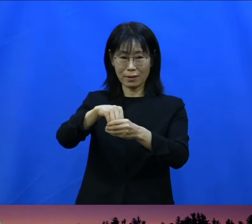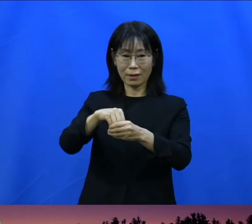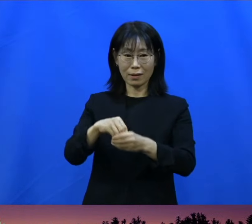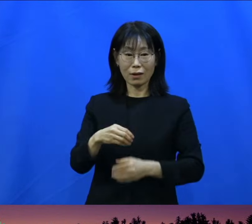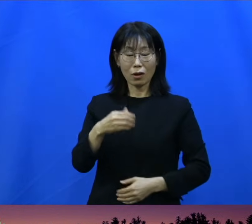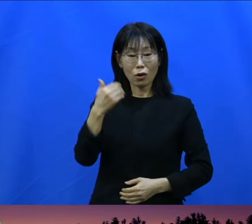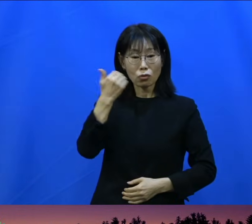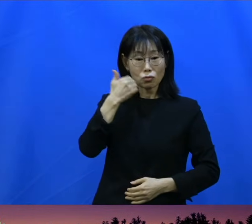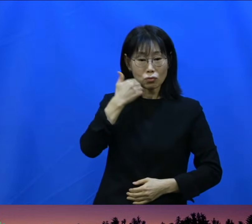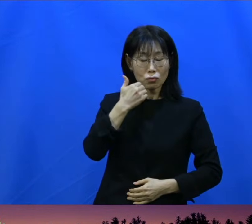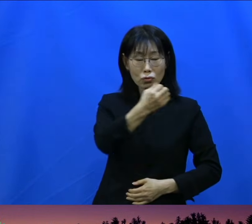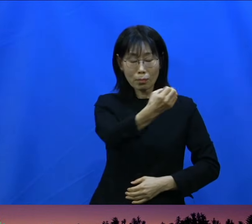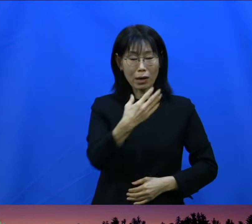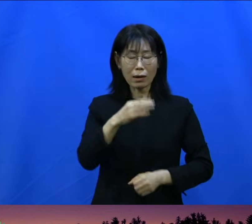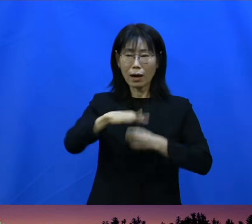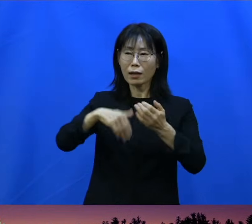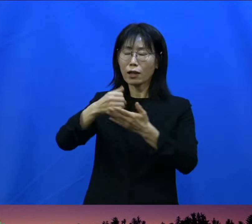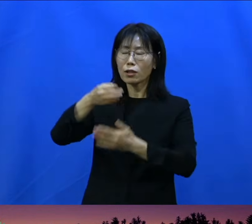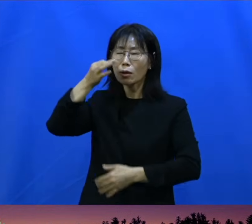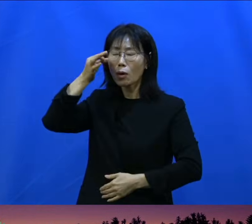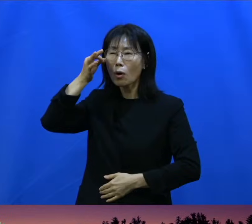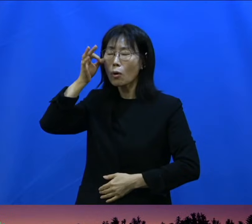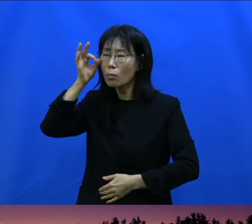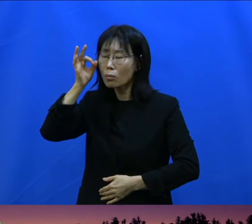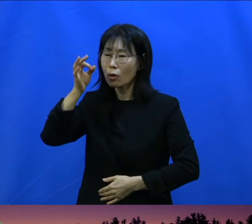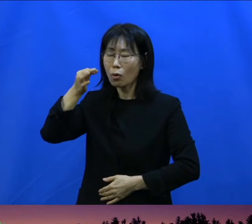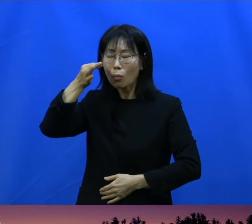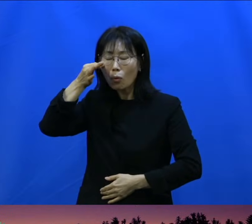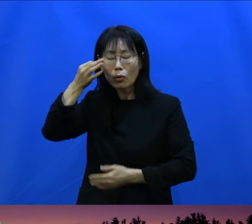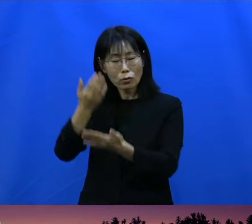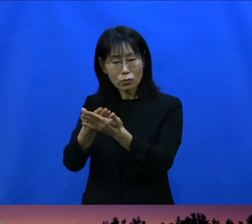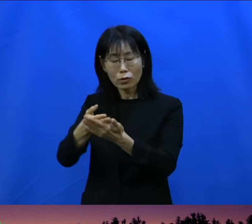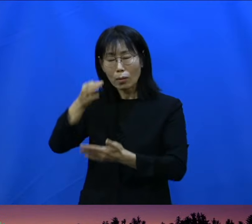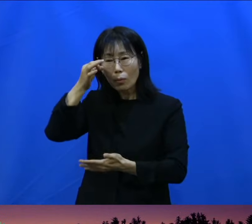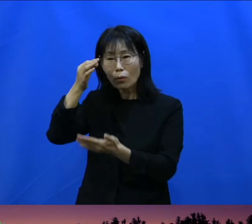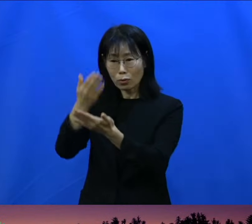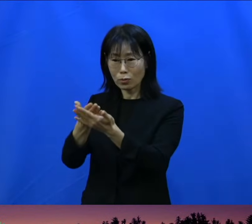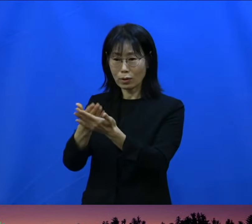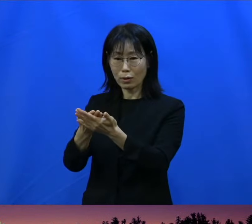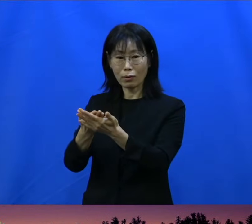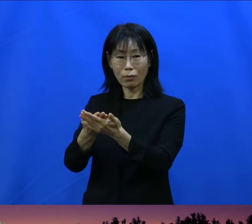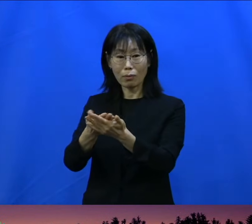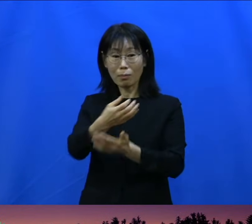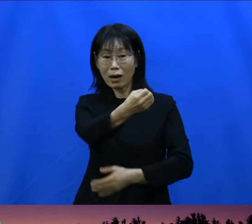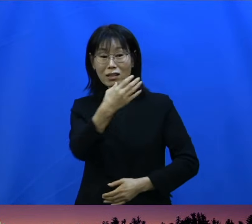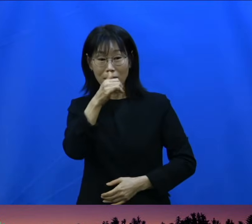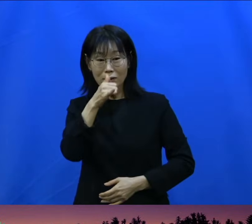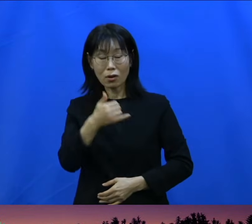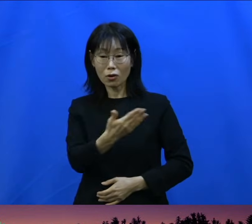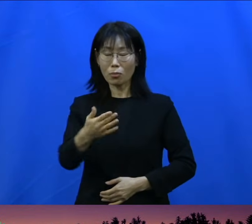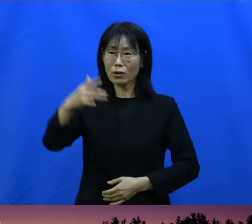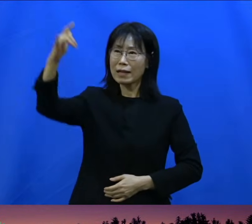그러잖아요. 진짜 여러분, 태양을 딱 정면으로 바라볼 수 있어요?